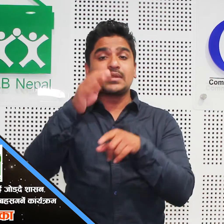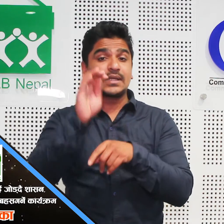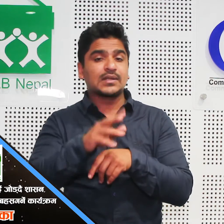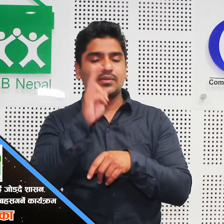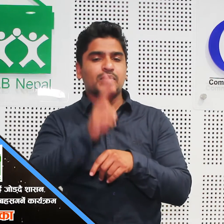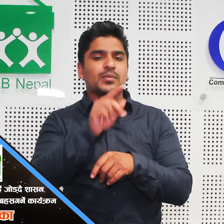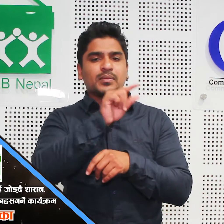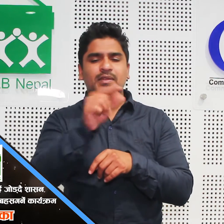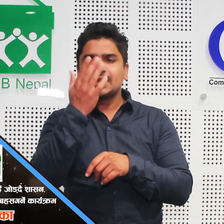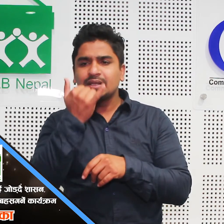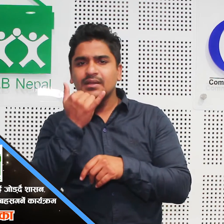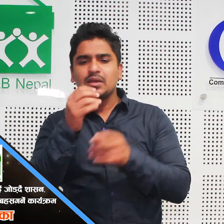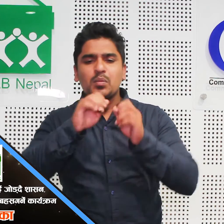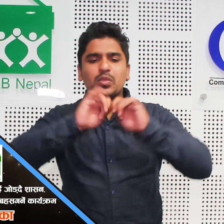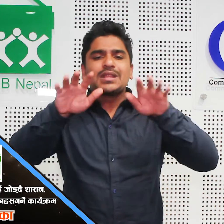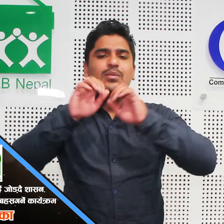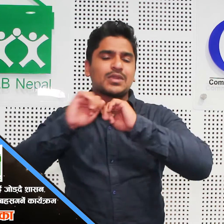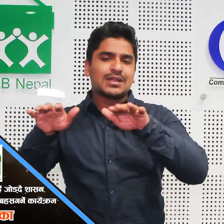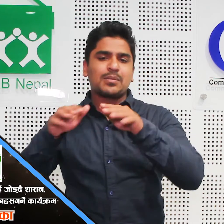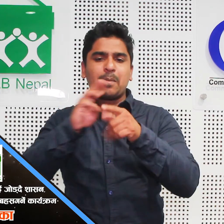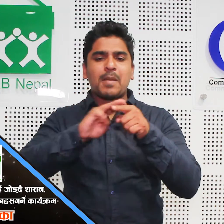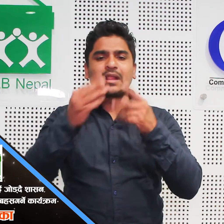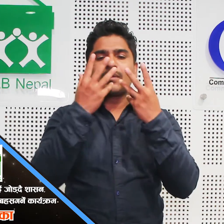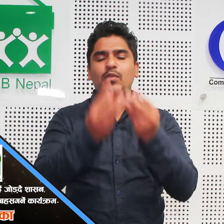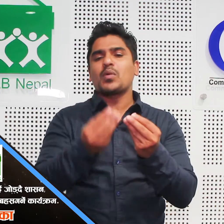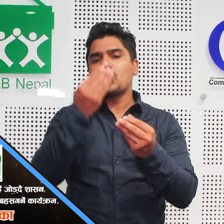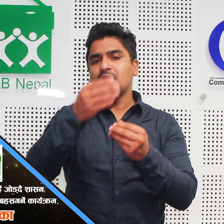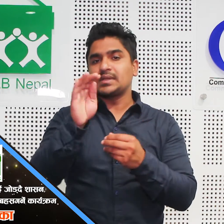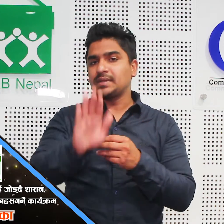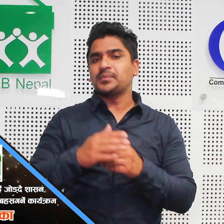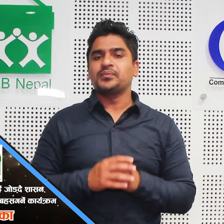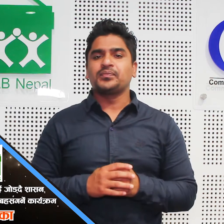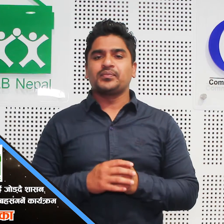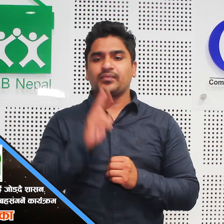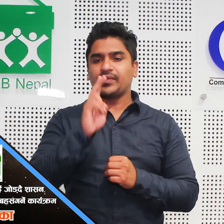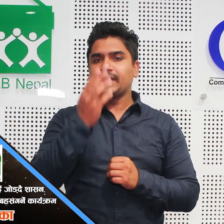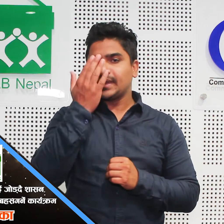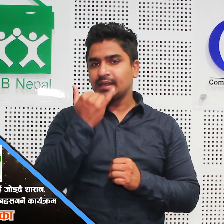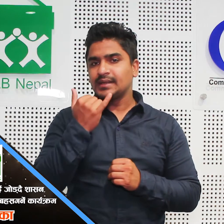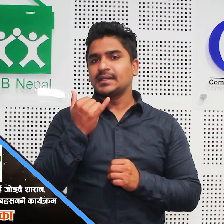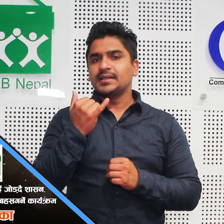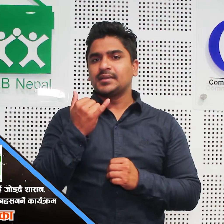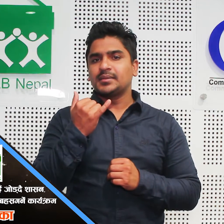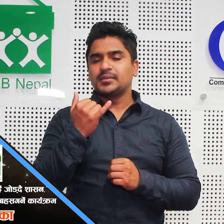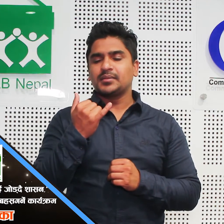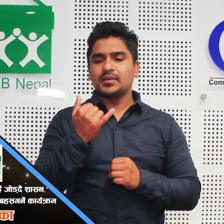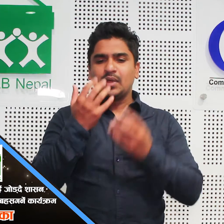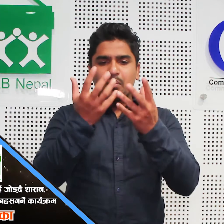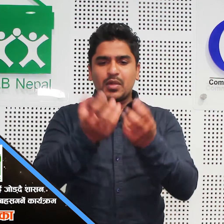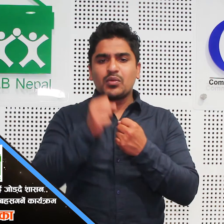कुरो, किनभने प्रचार प्रसारको माध्यम कम भएको हुन सक्छ, त्यसले गर्दाखेरि पाउनु पर्ने व्यक्तिले